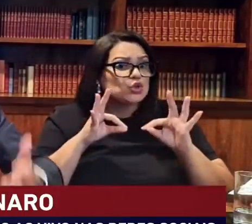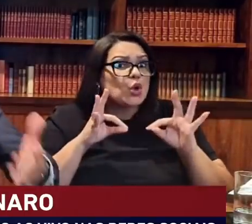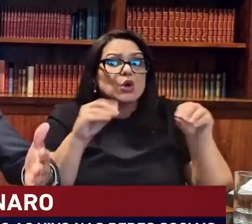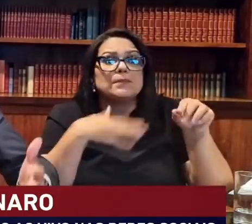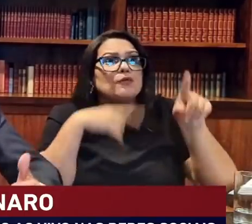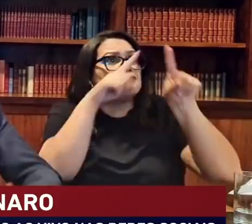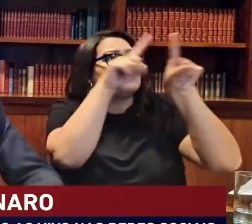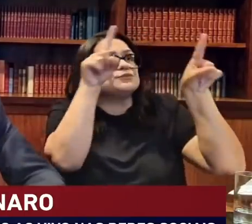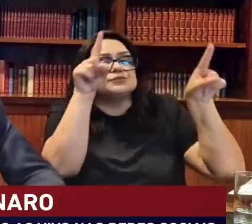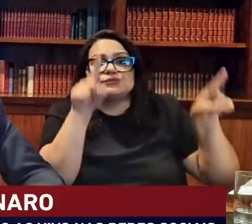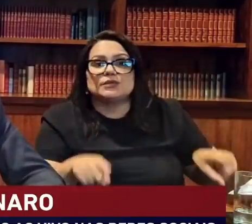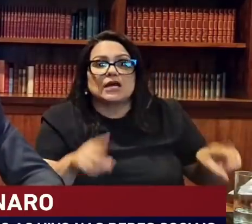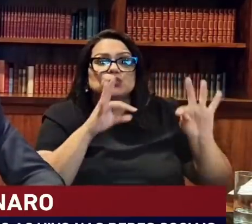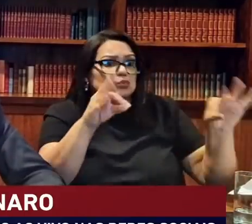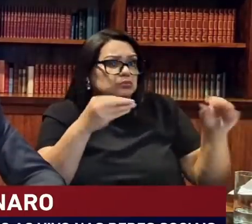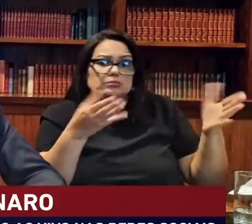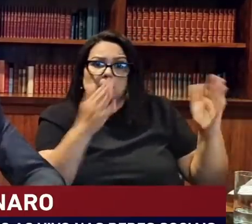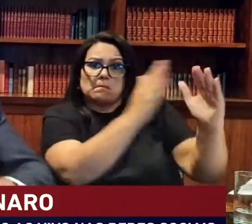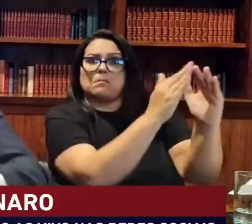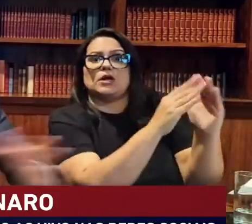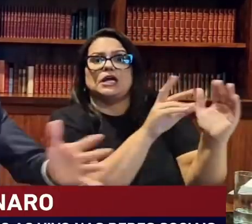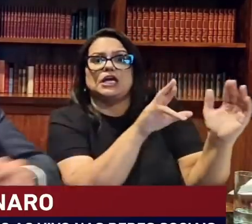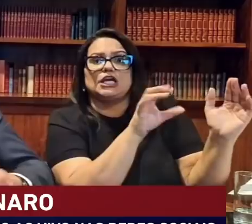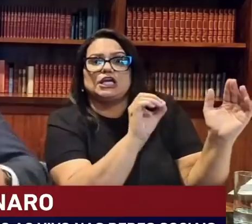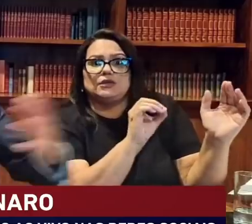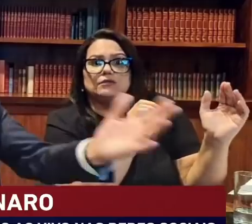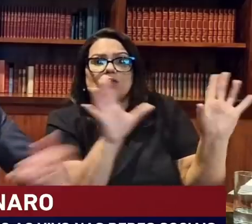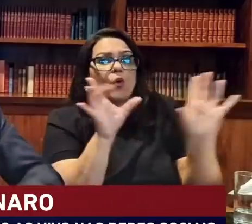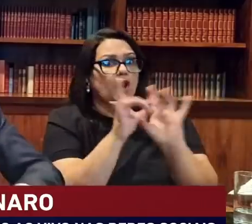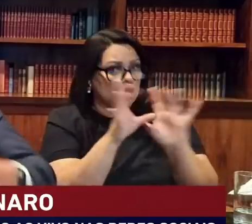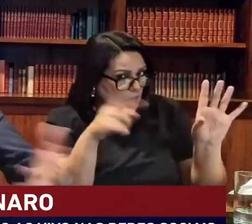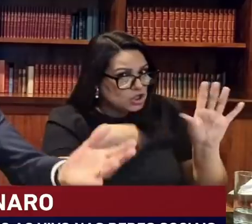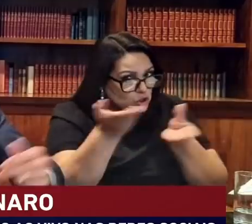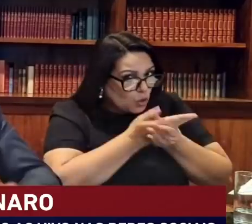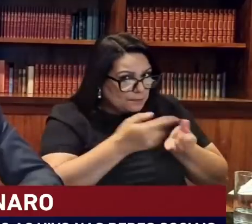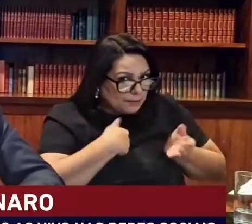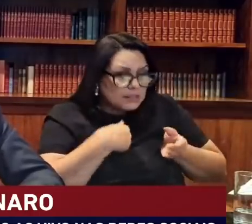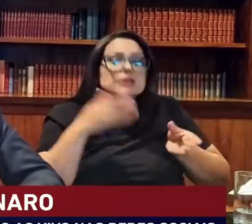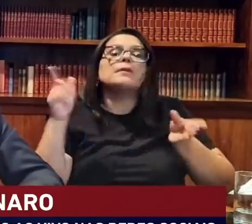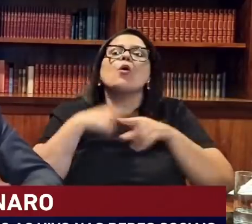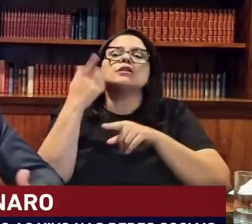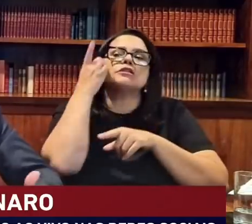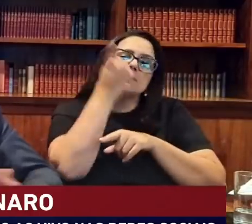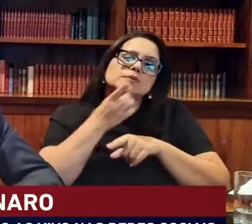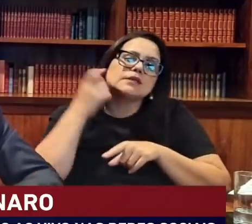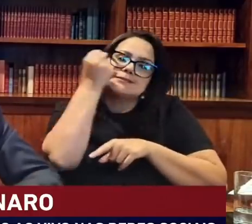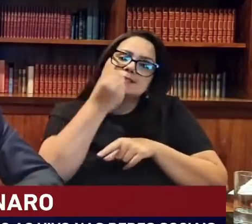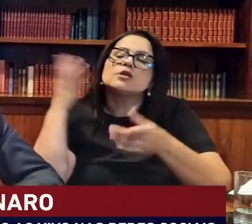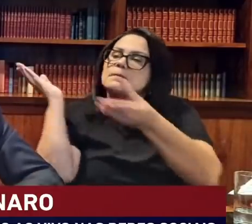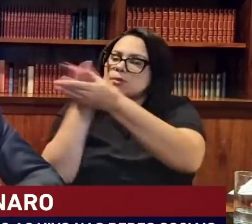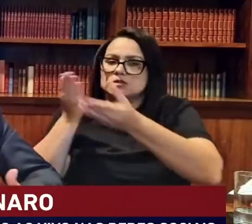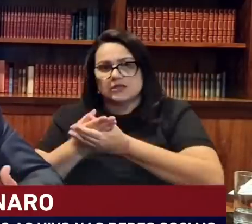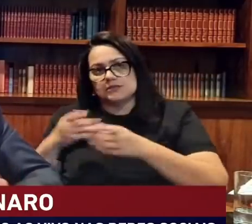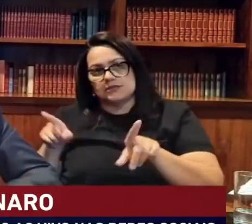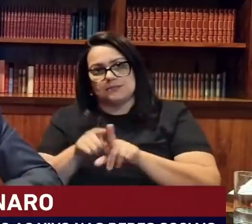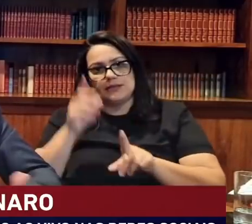metade, estavam em Rio de Janeiro. Agora, também abra o processo contra toda a Câmara, todo o Senado. Eu acho que, exceto aqui o pessoal de